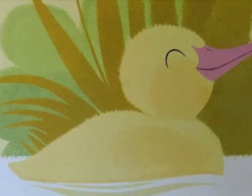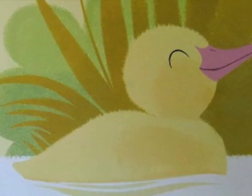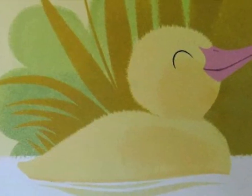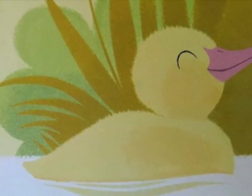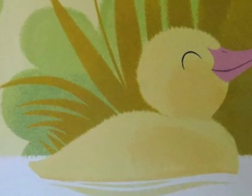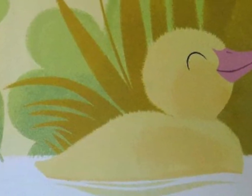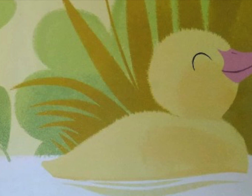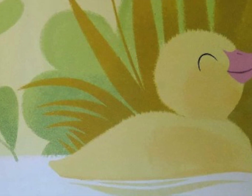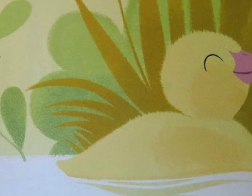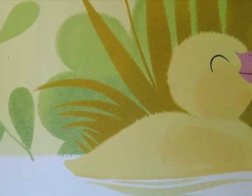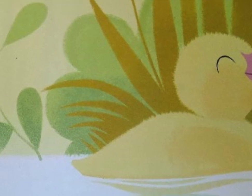tour.